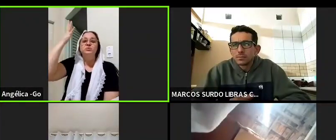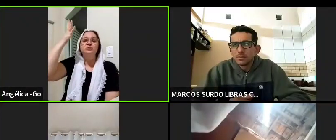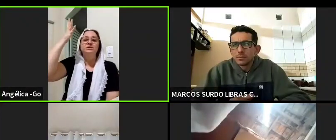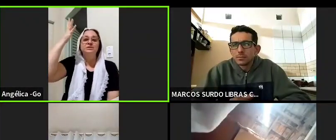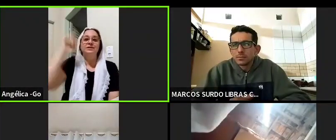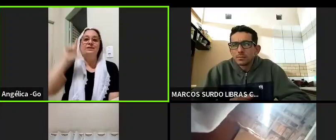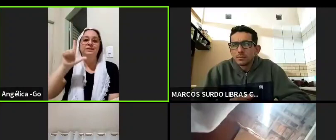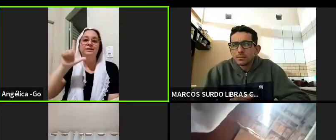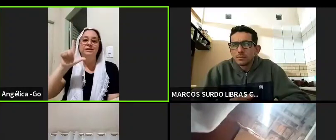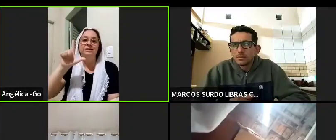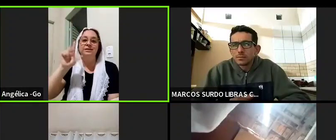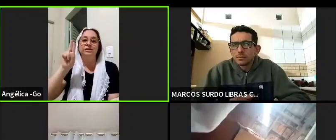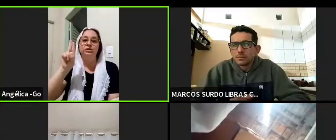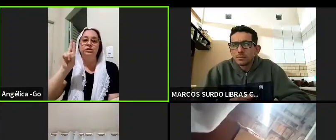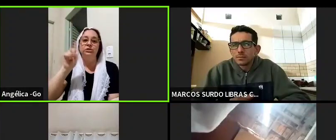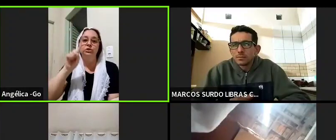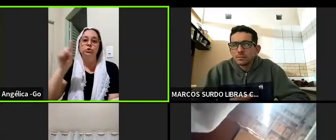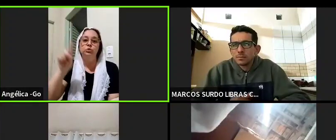Não é assim? Mas ela está.